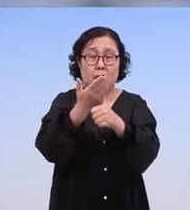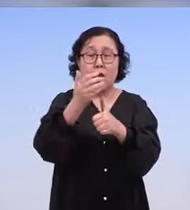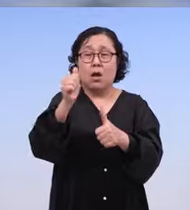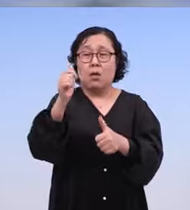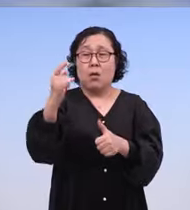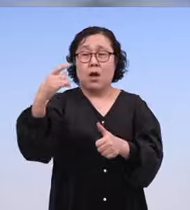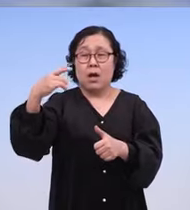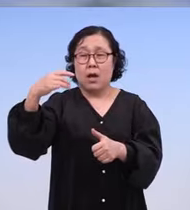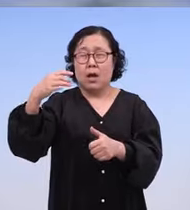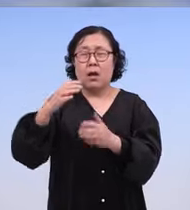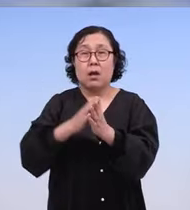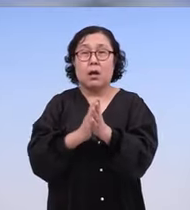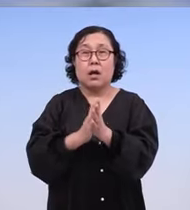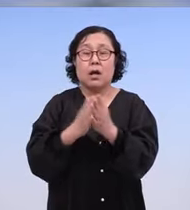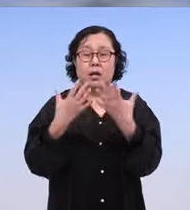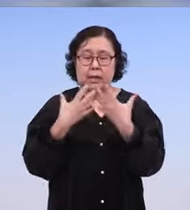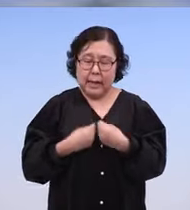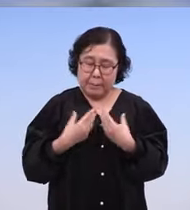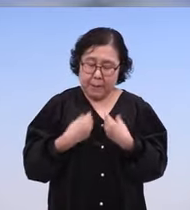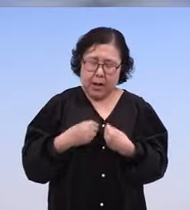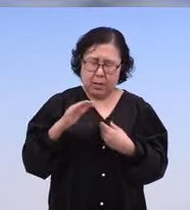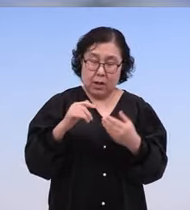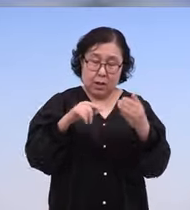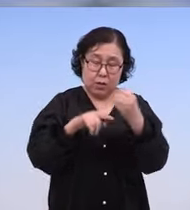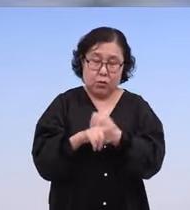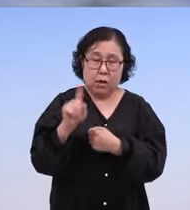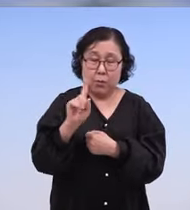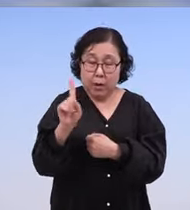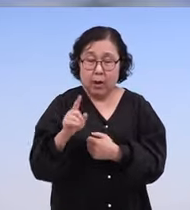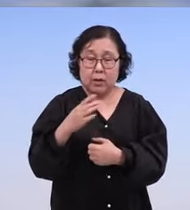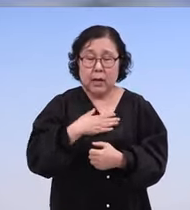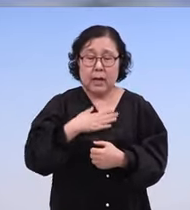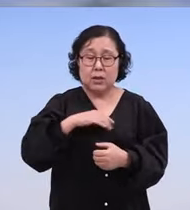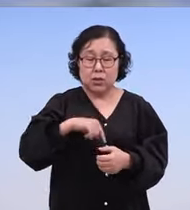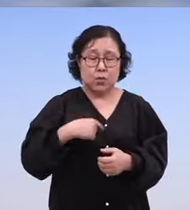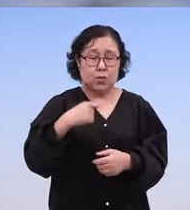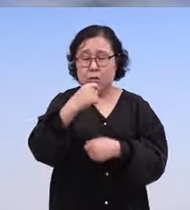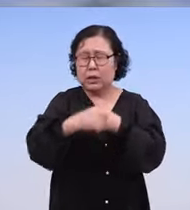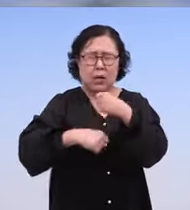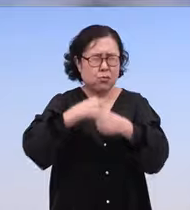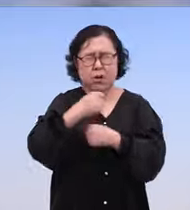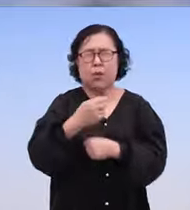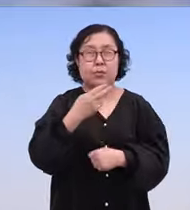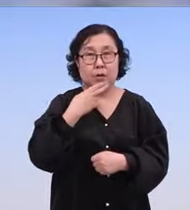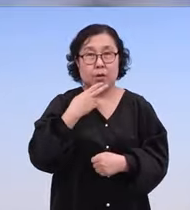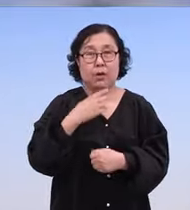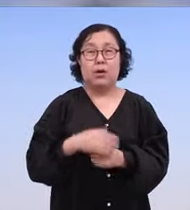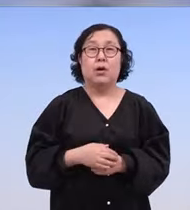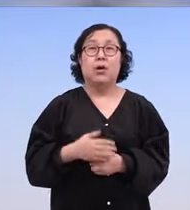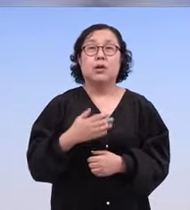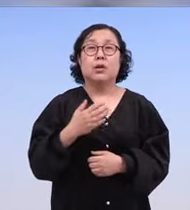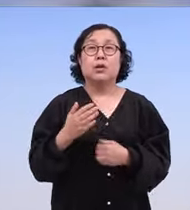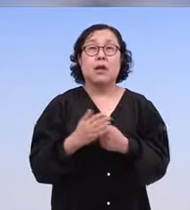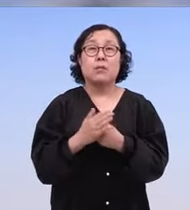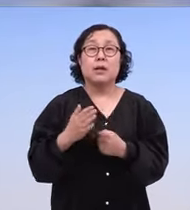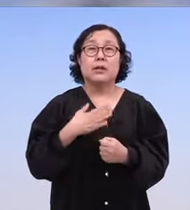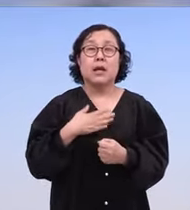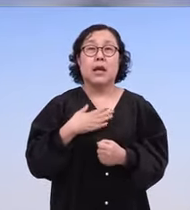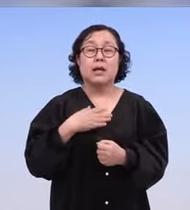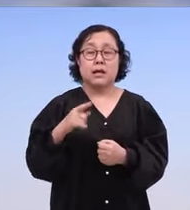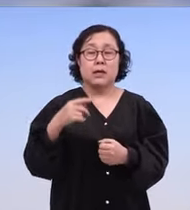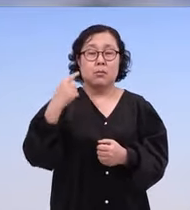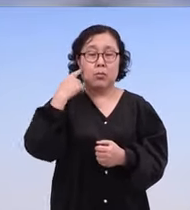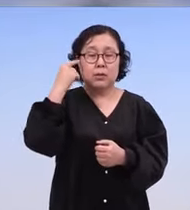목사인 저 역시도 그 굴레에서 자유롭지 않다는 거거든요. 그러니까 이 자리는요, 그 모든